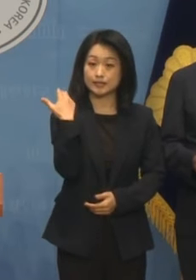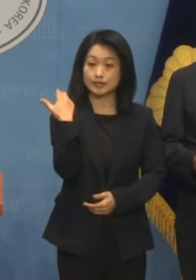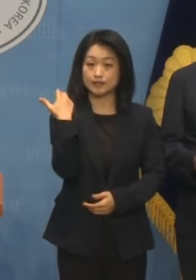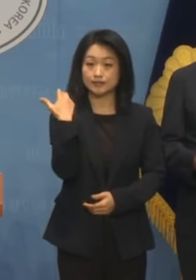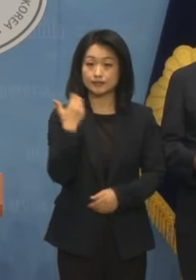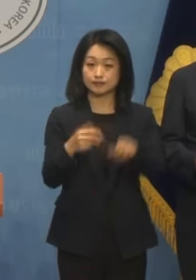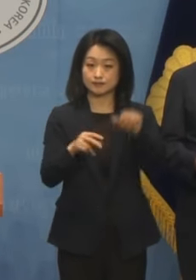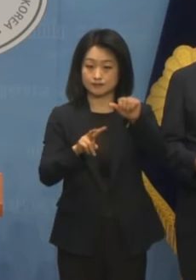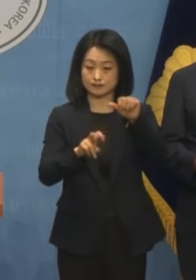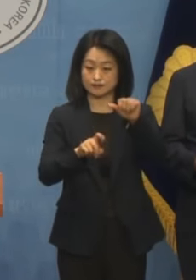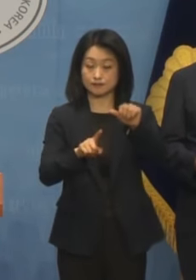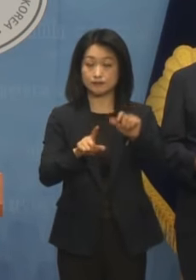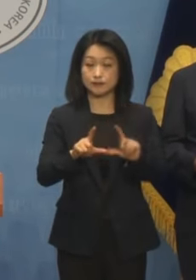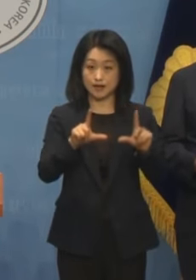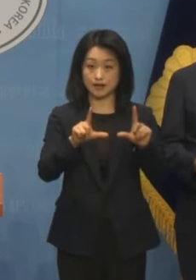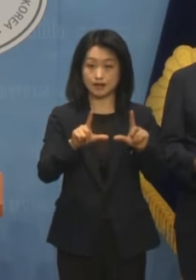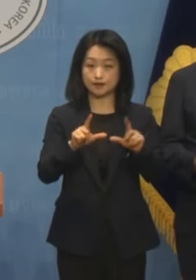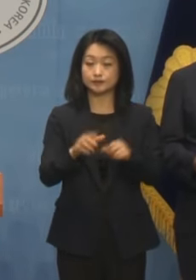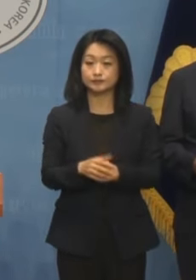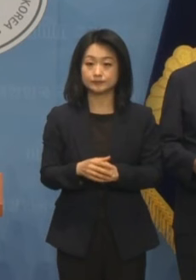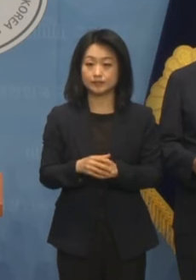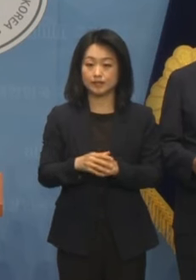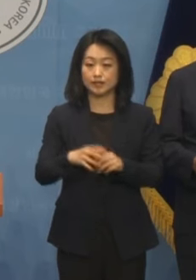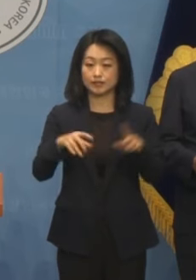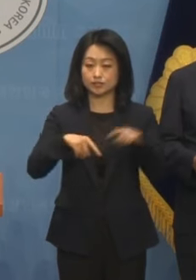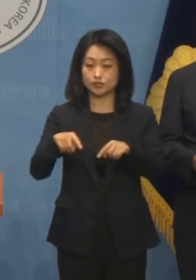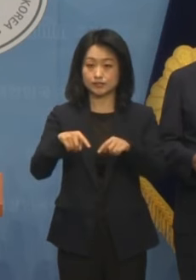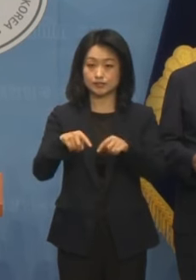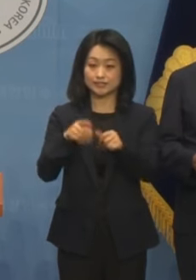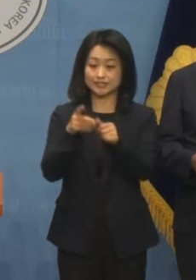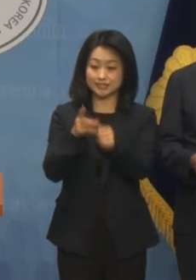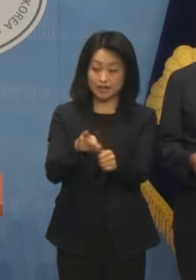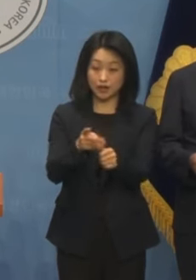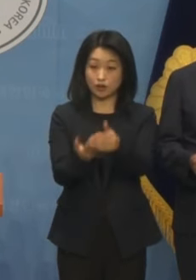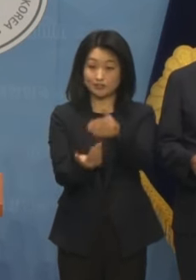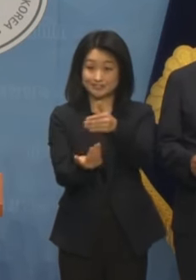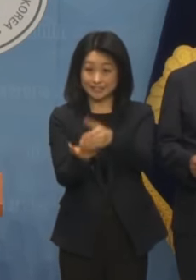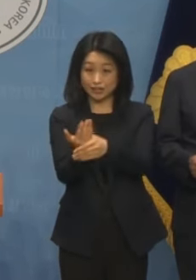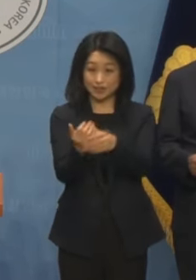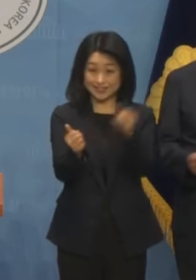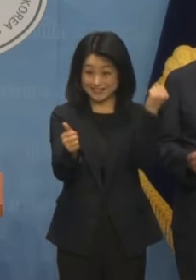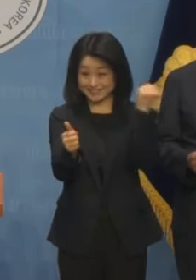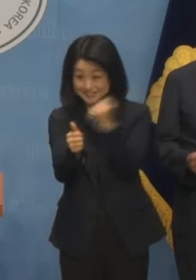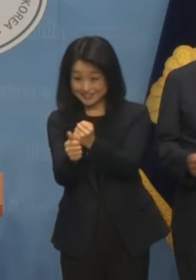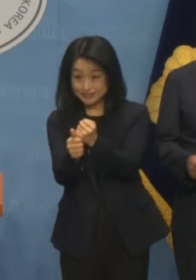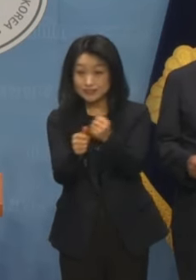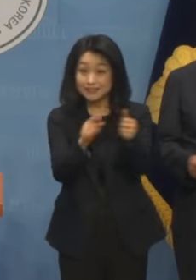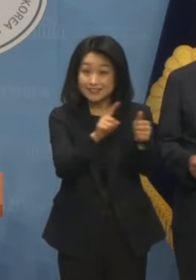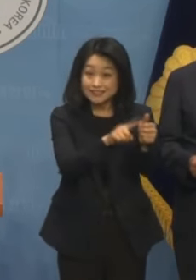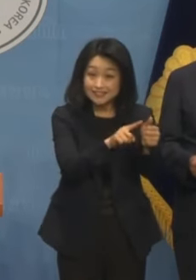21일 이재명 당대표 정치 테러 사건의 피의자 김모 씨가 징역